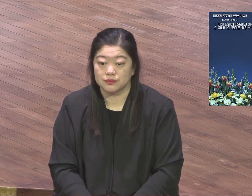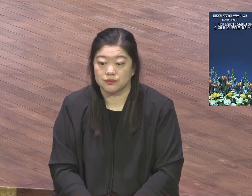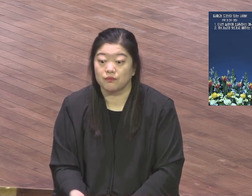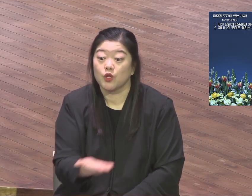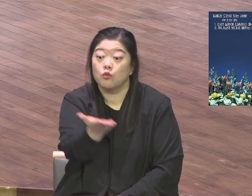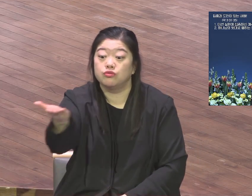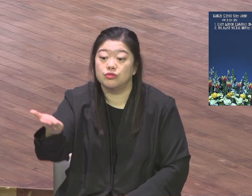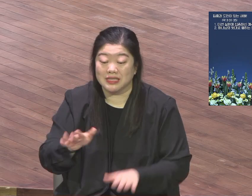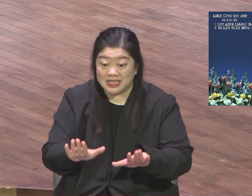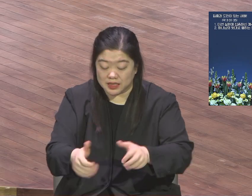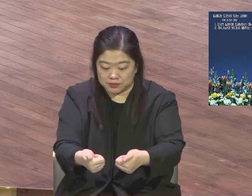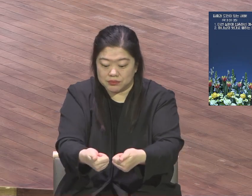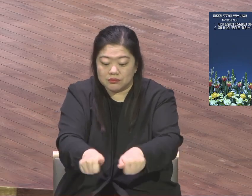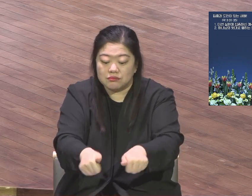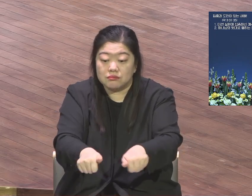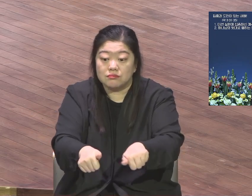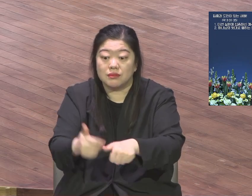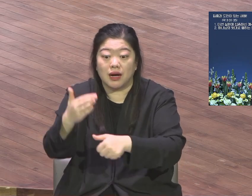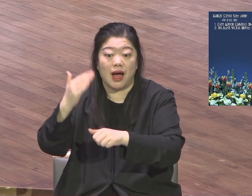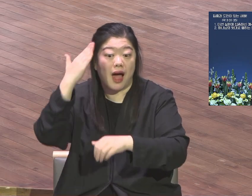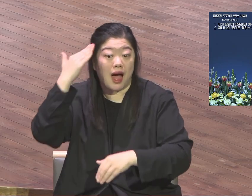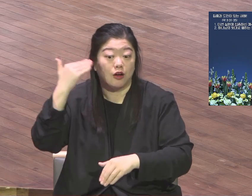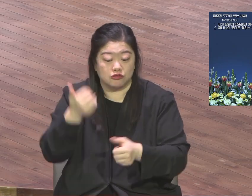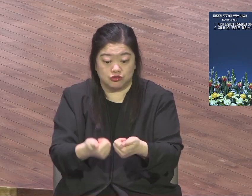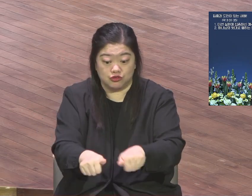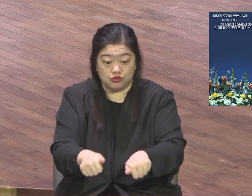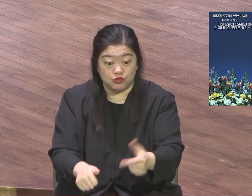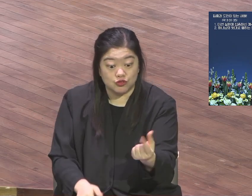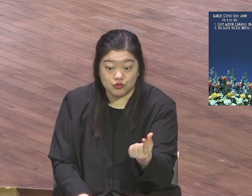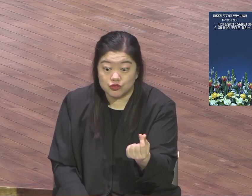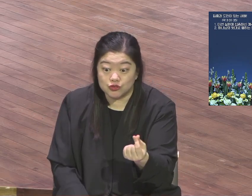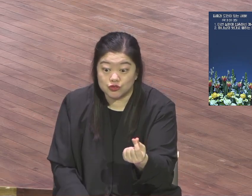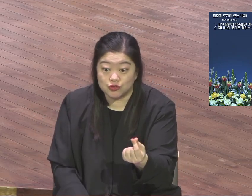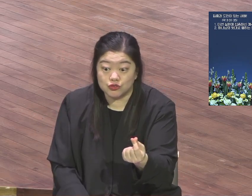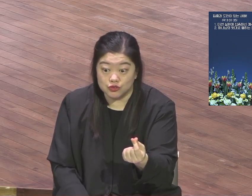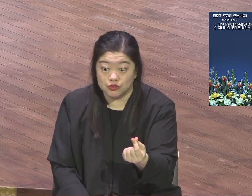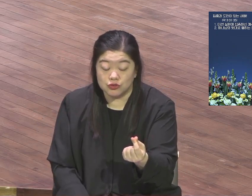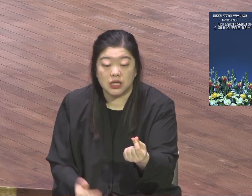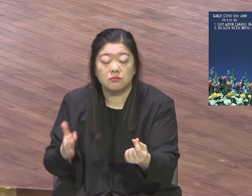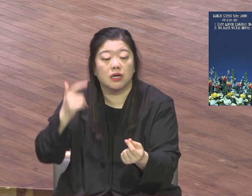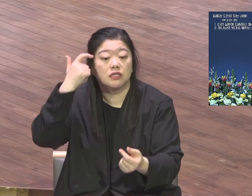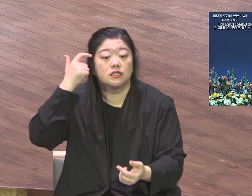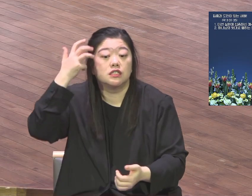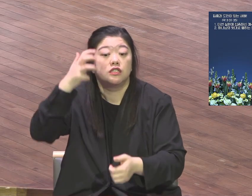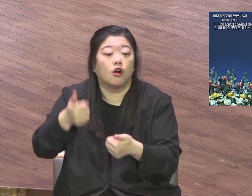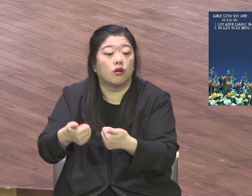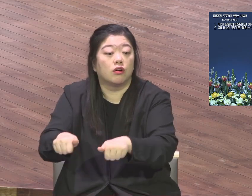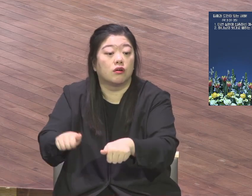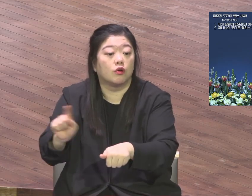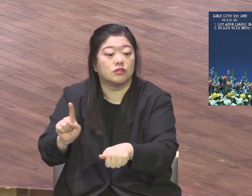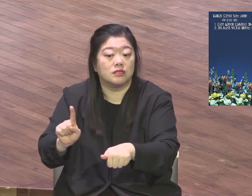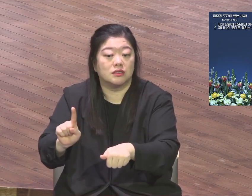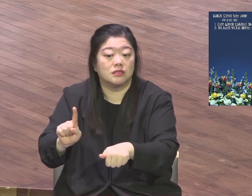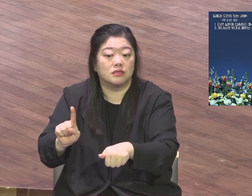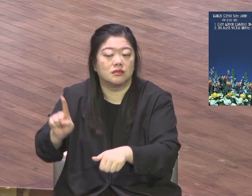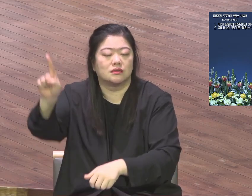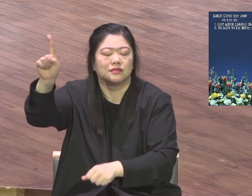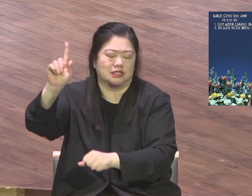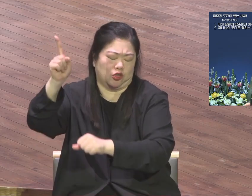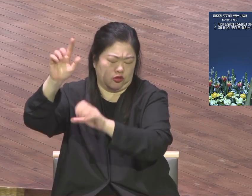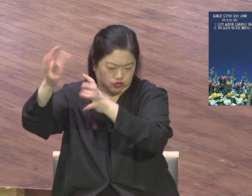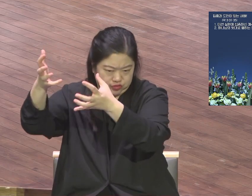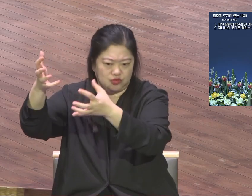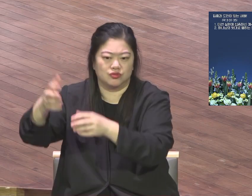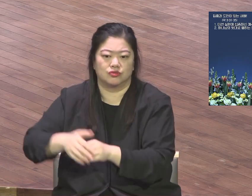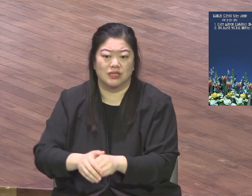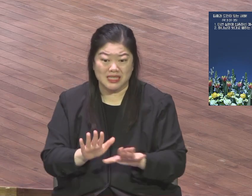육신적으로 대한민국 시민이지만은 영적으로는 천국 시민이에요. 그거 아셔야 돼요. 우리는 육신적인 사람 아니에요. 잠시